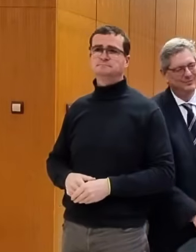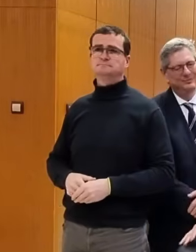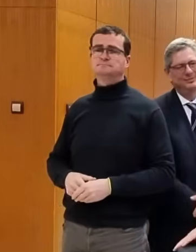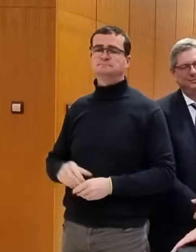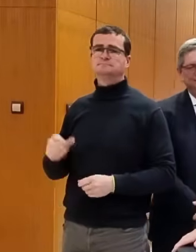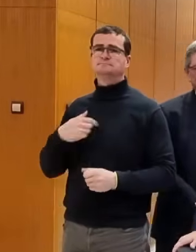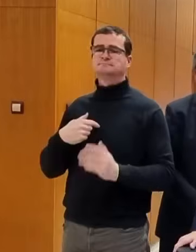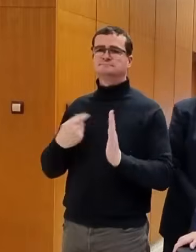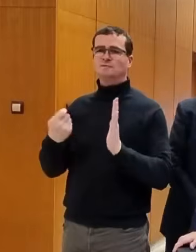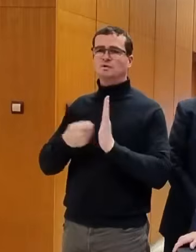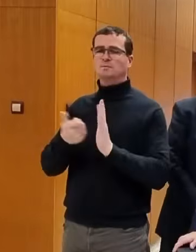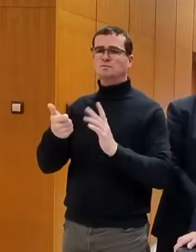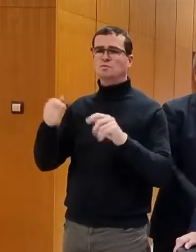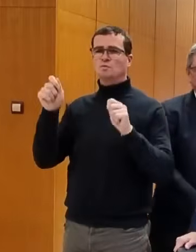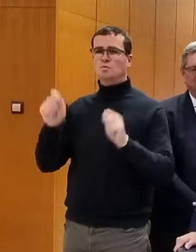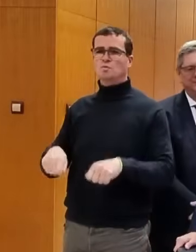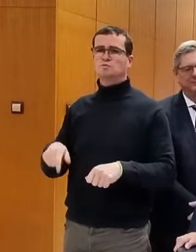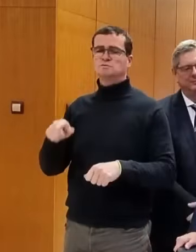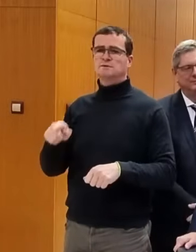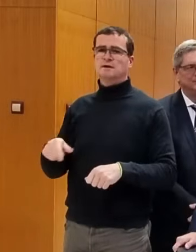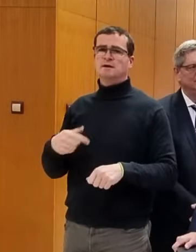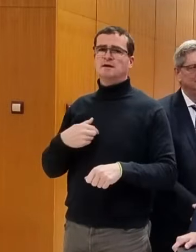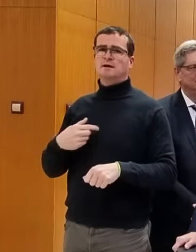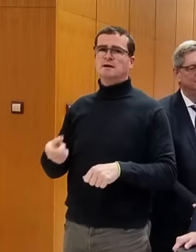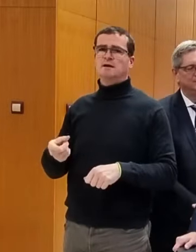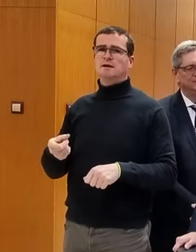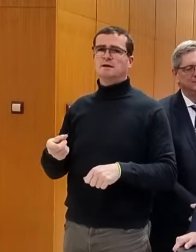Jednak doplním, že to rozhodnutie